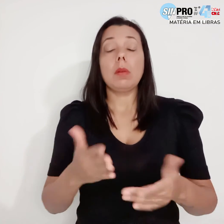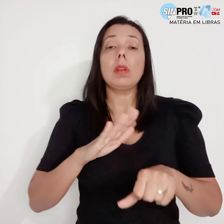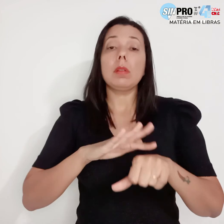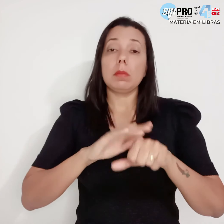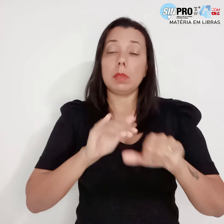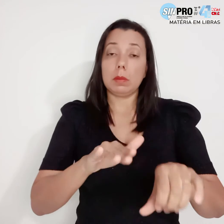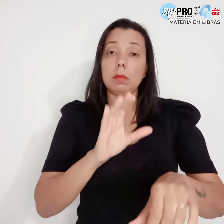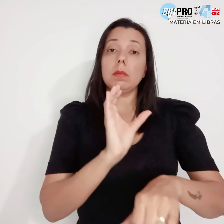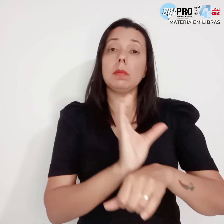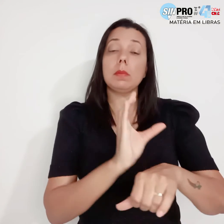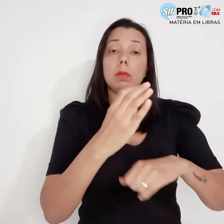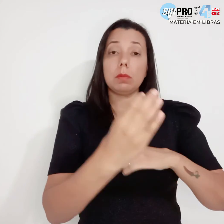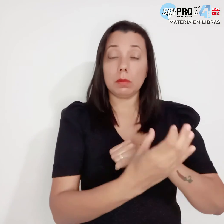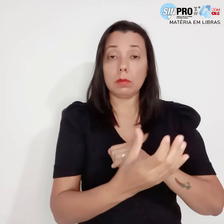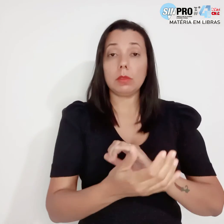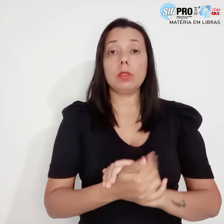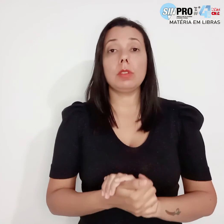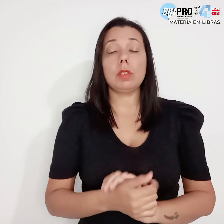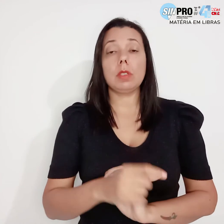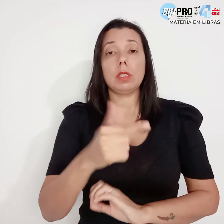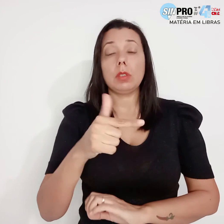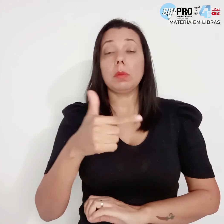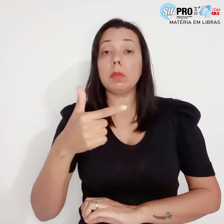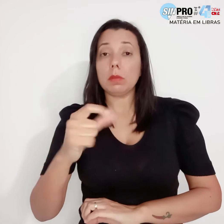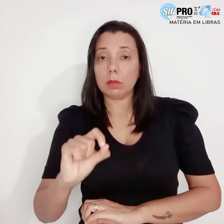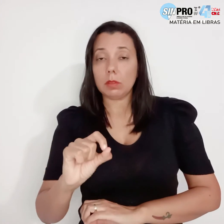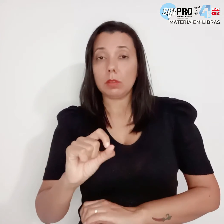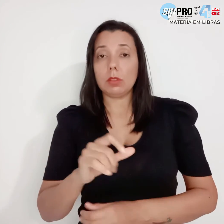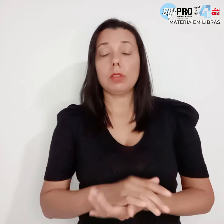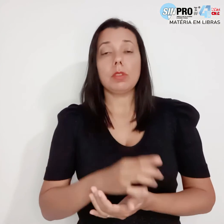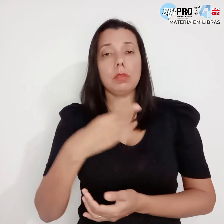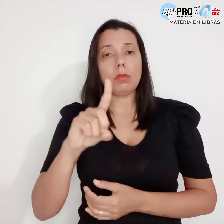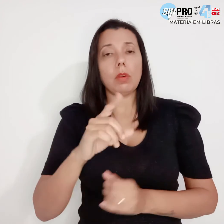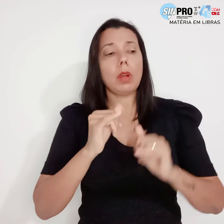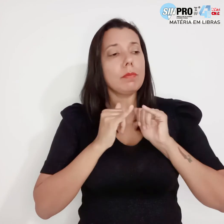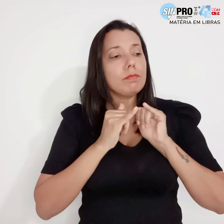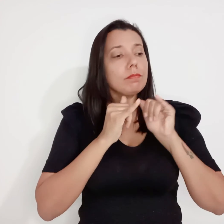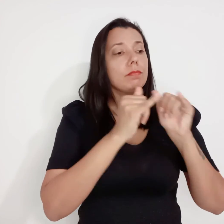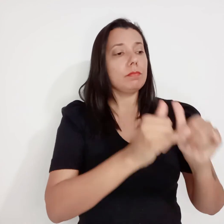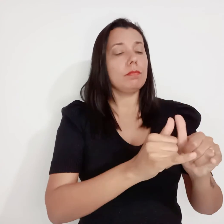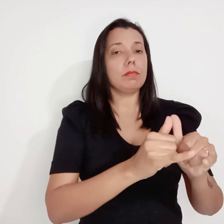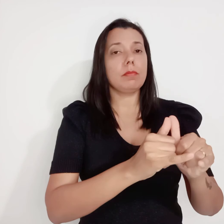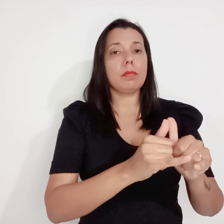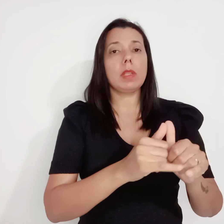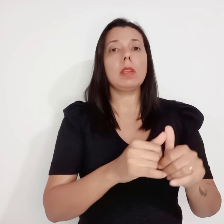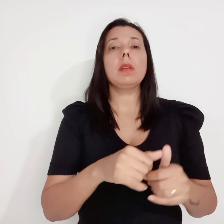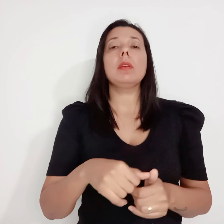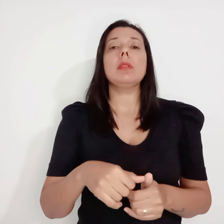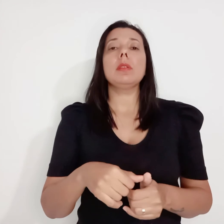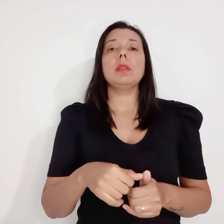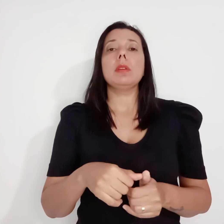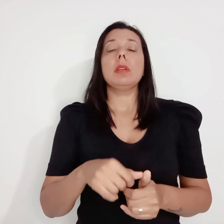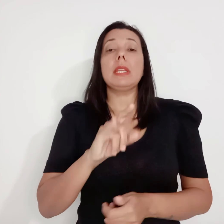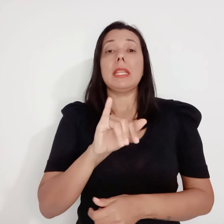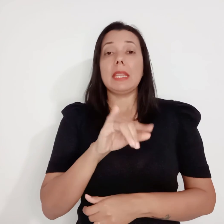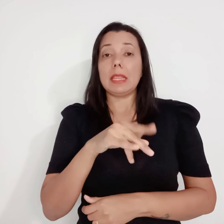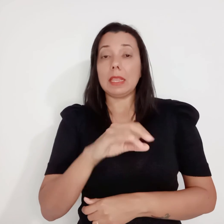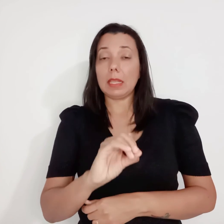da Covid-19, em 2020, foi anunciado pelo INEP a aplicação do